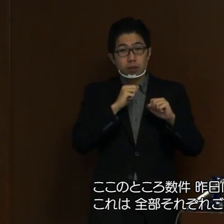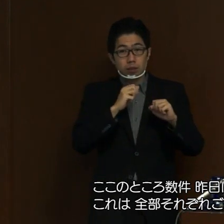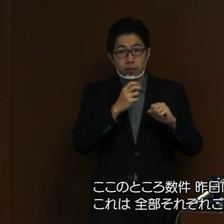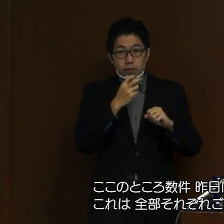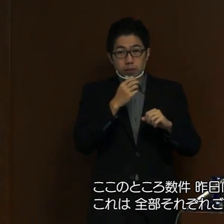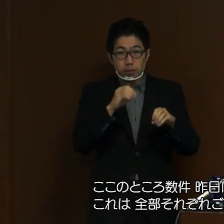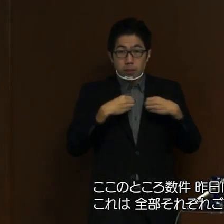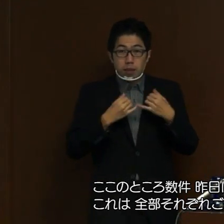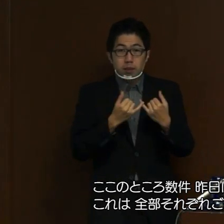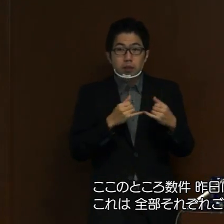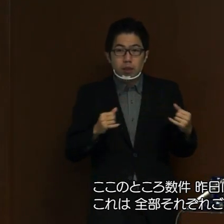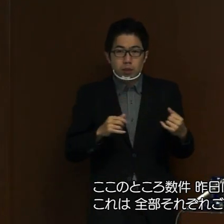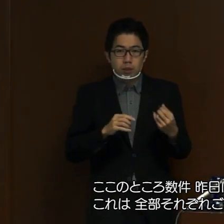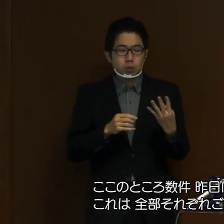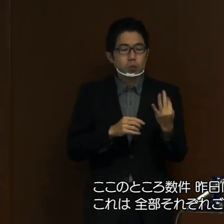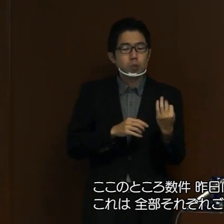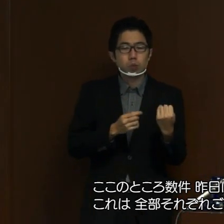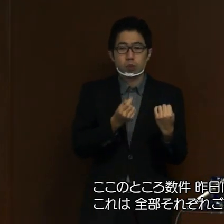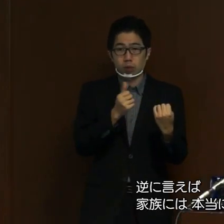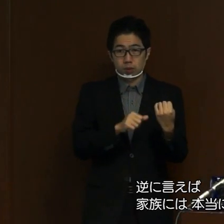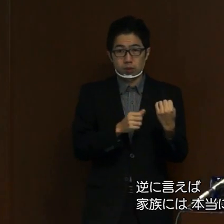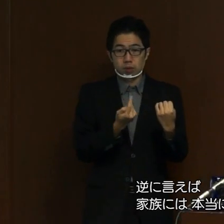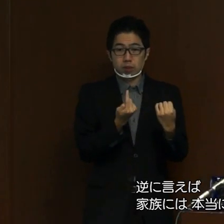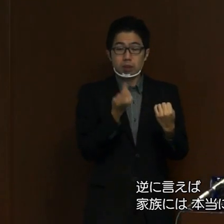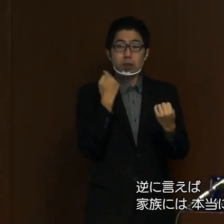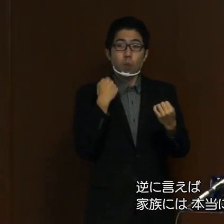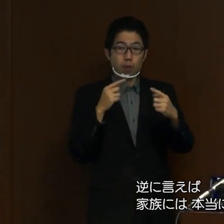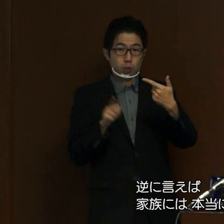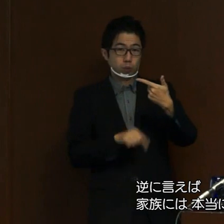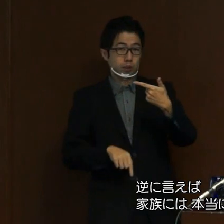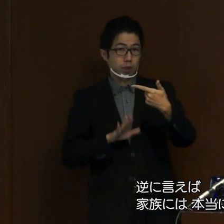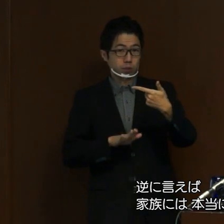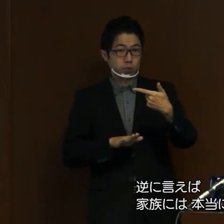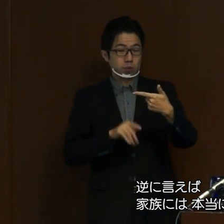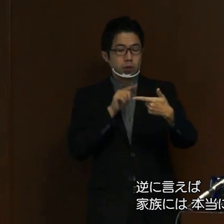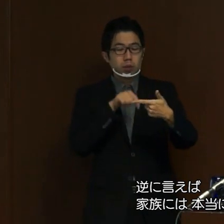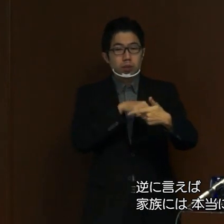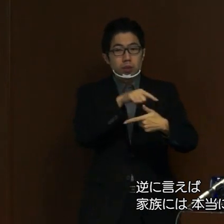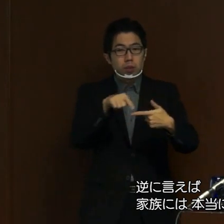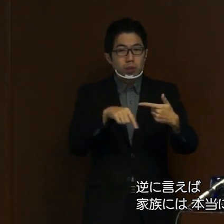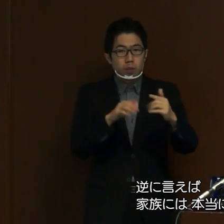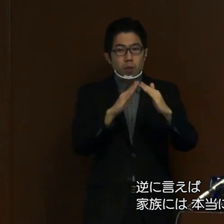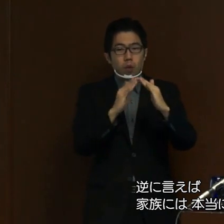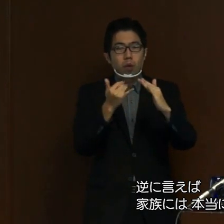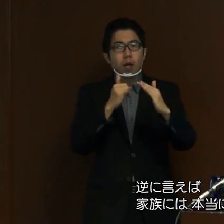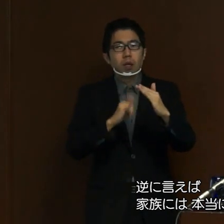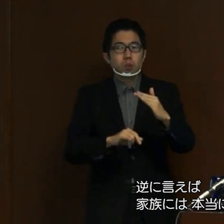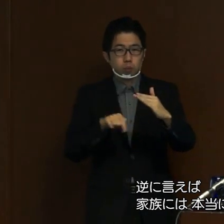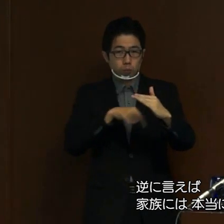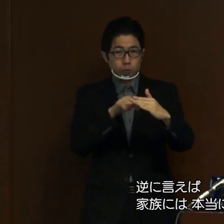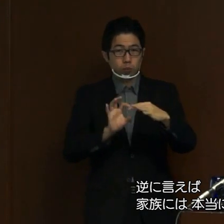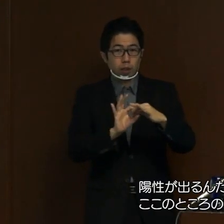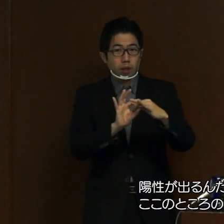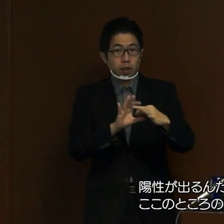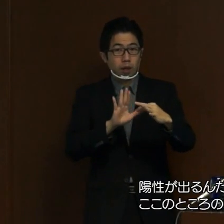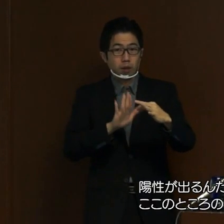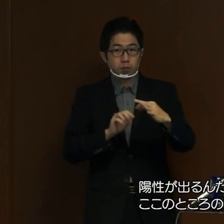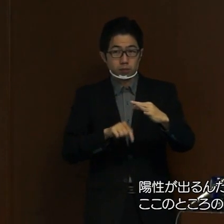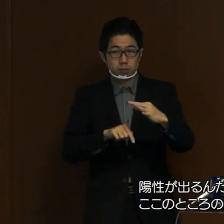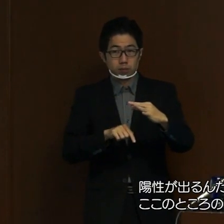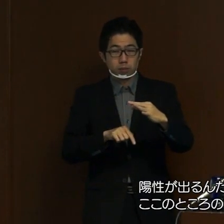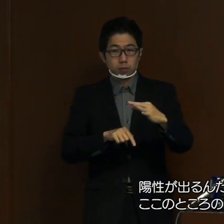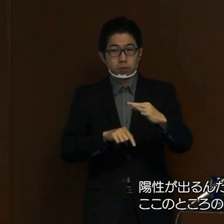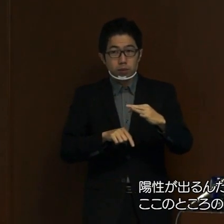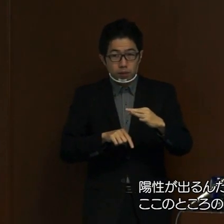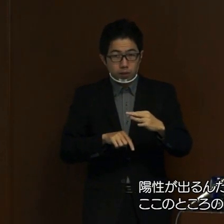それぞれ、ご家族関係、逆に言えば家族には本当にすぐ瞬間的にこう陽性が